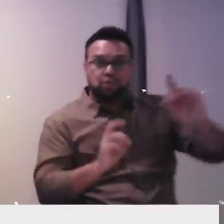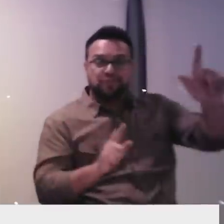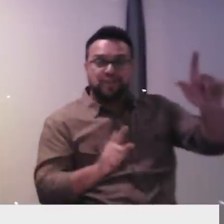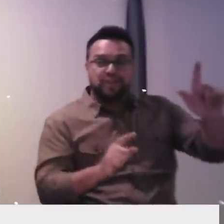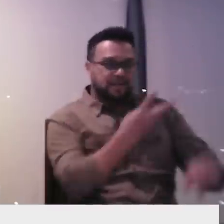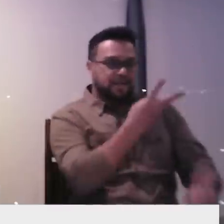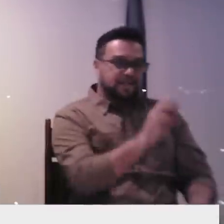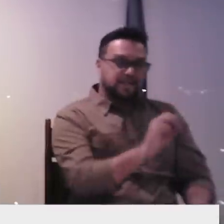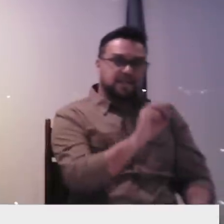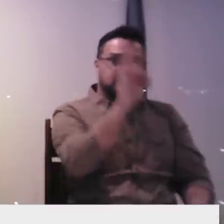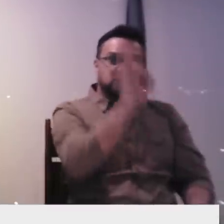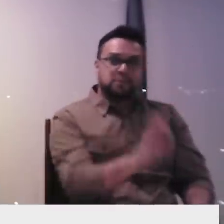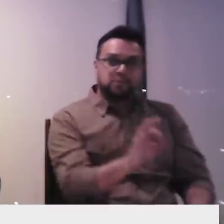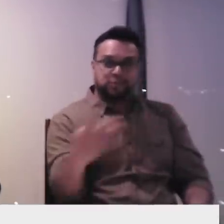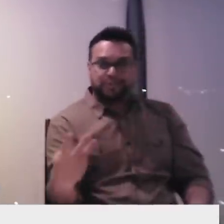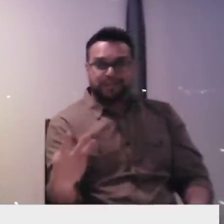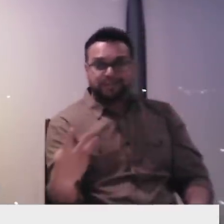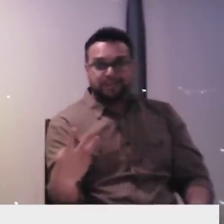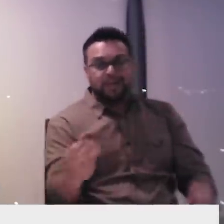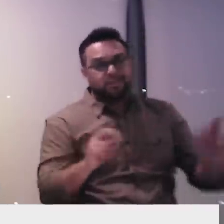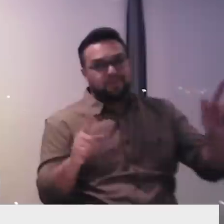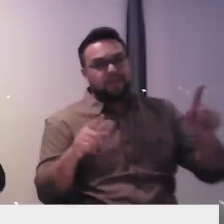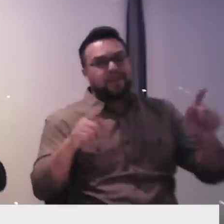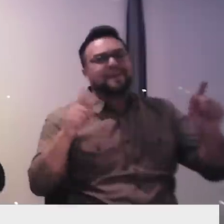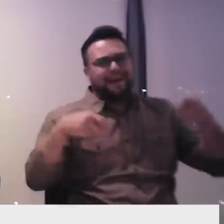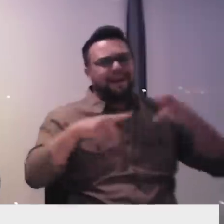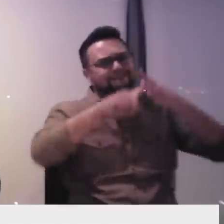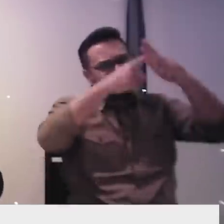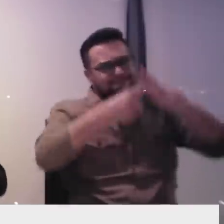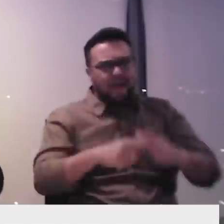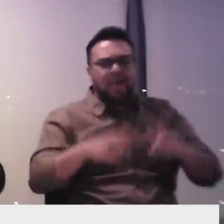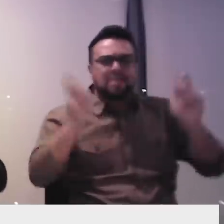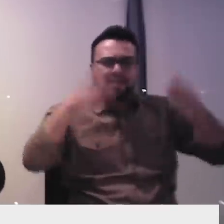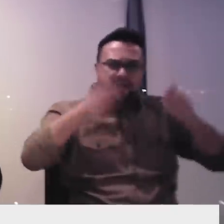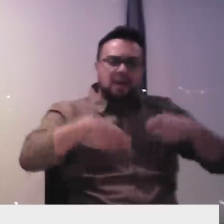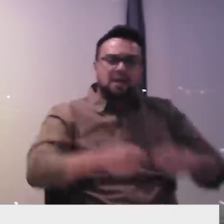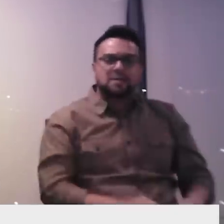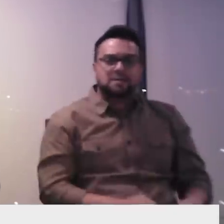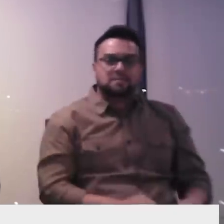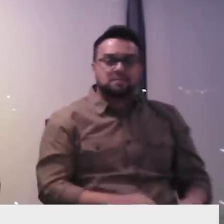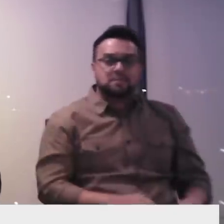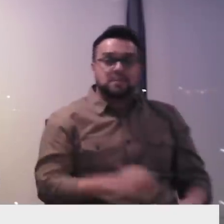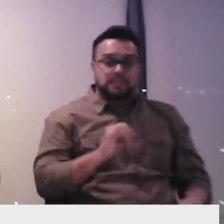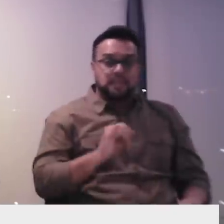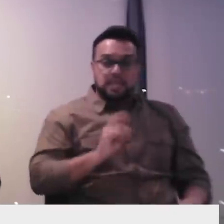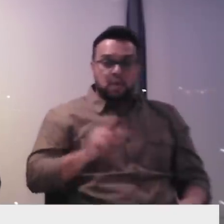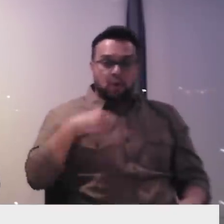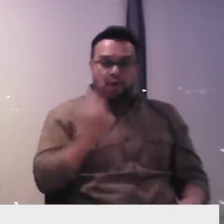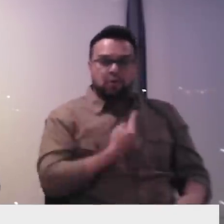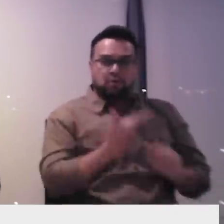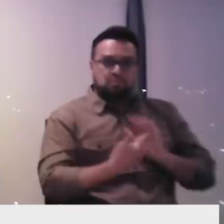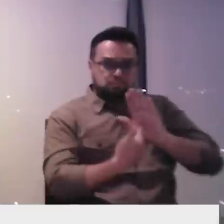3. Né? Então, dá para ajustar. Se não é nós levantarmos essa bola, isso